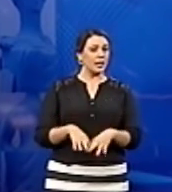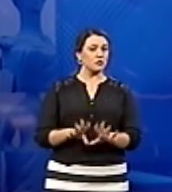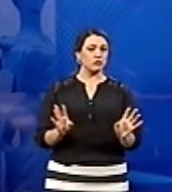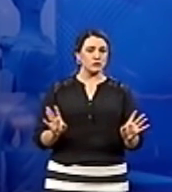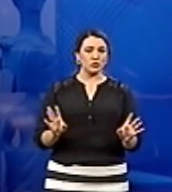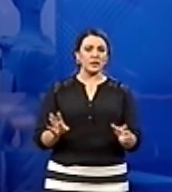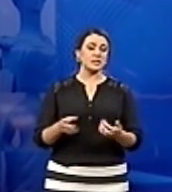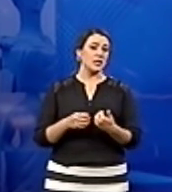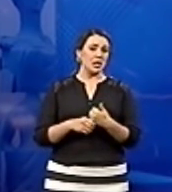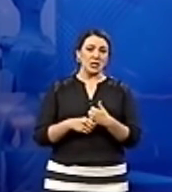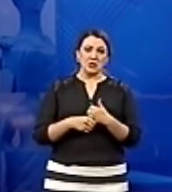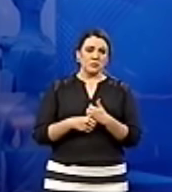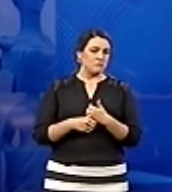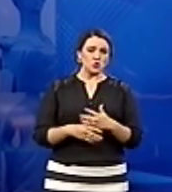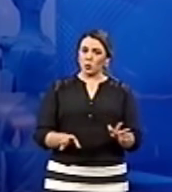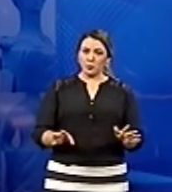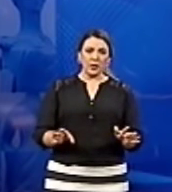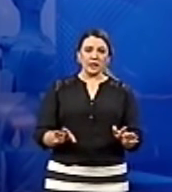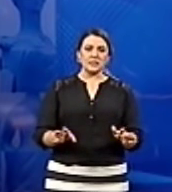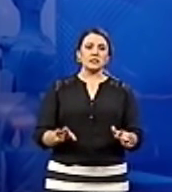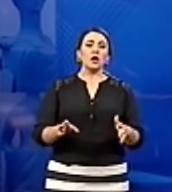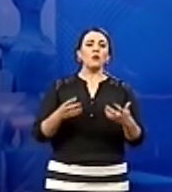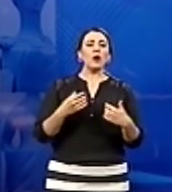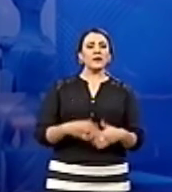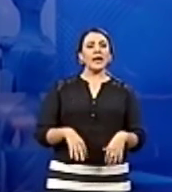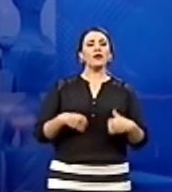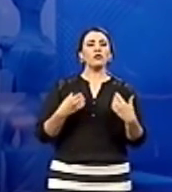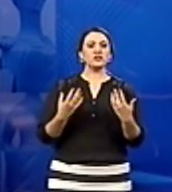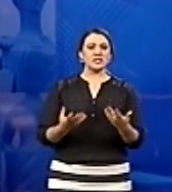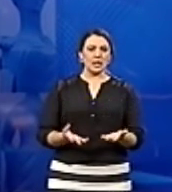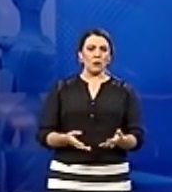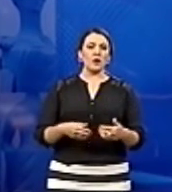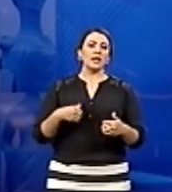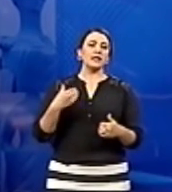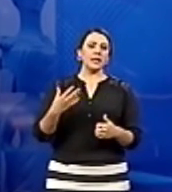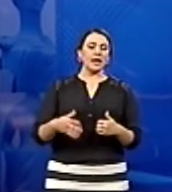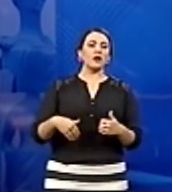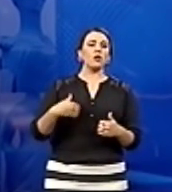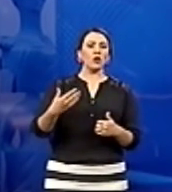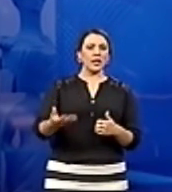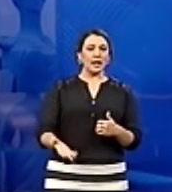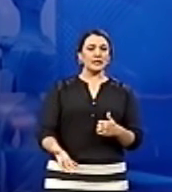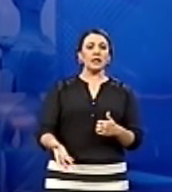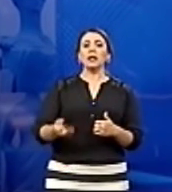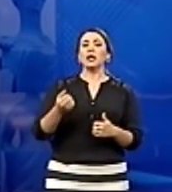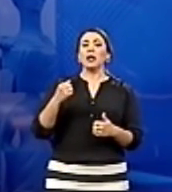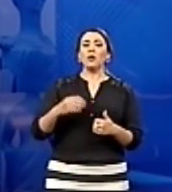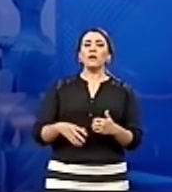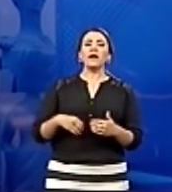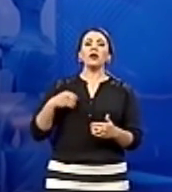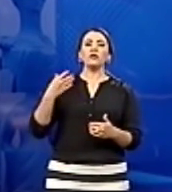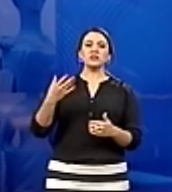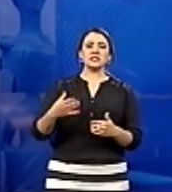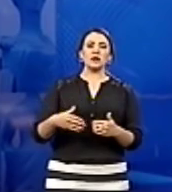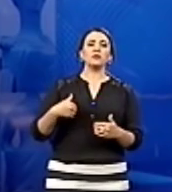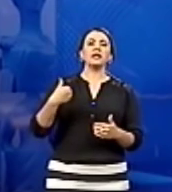aquelas condições subhumanas. Qualquer condição que era colocada, qualquer condição que